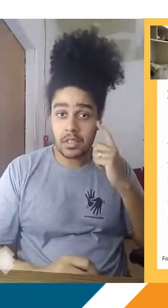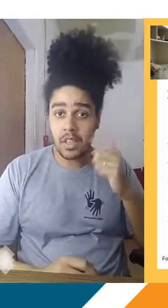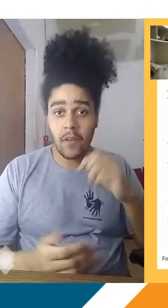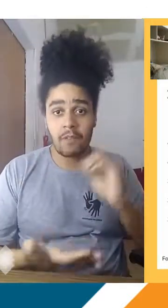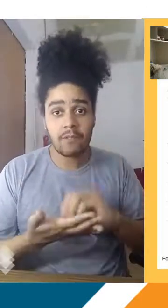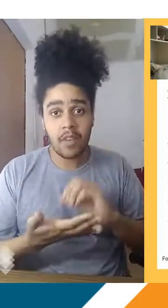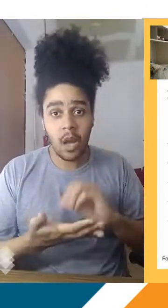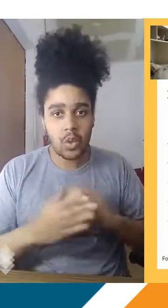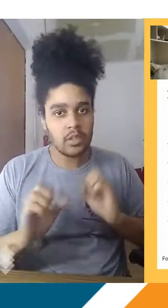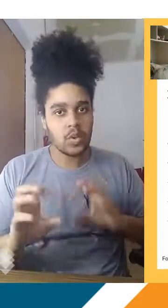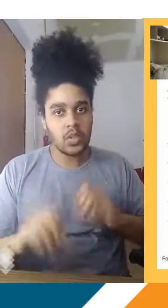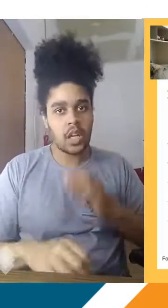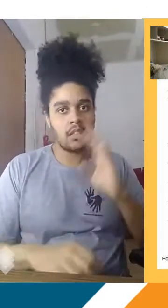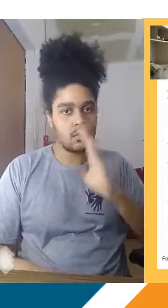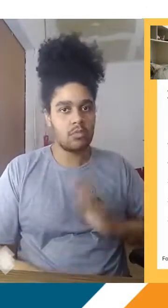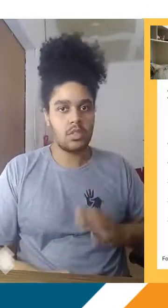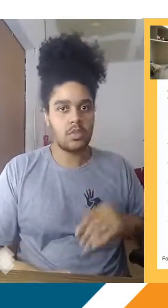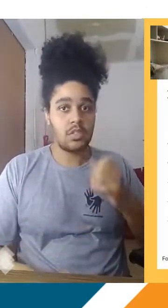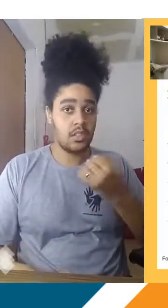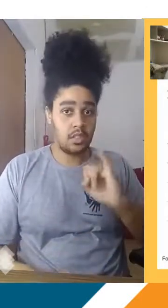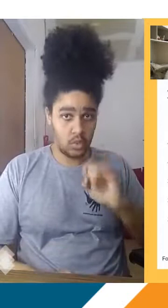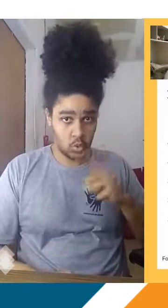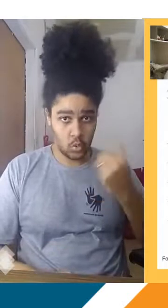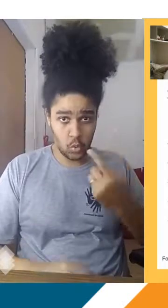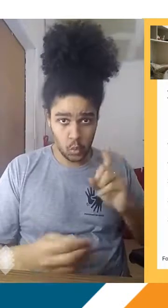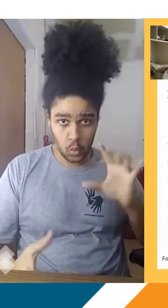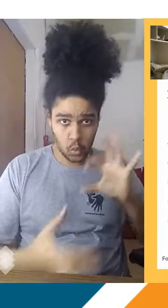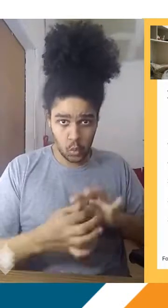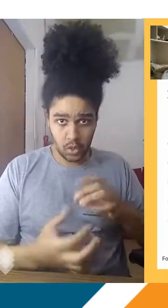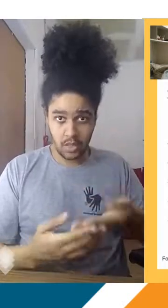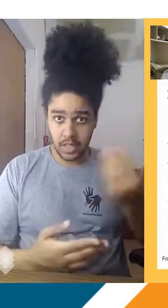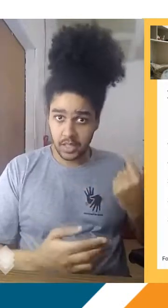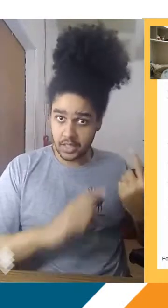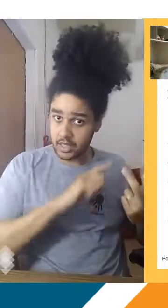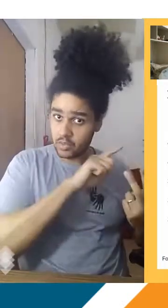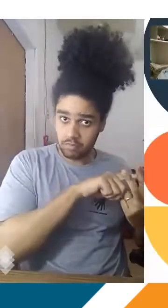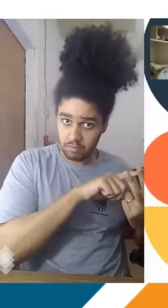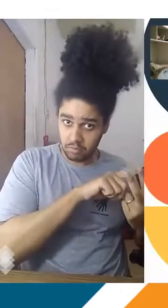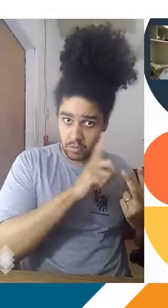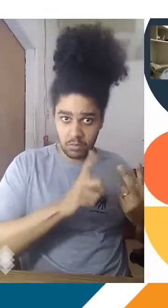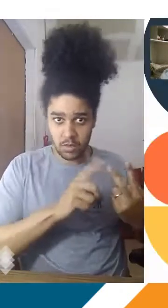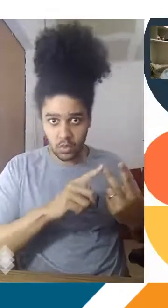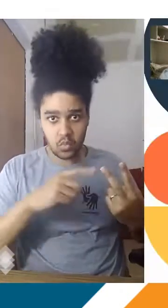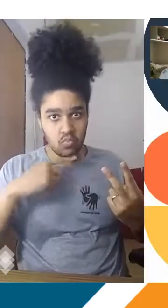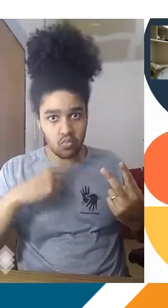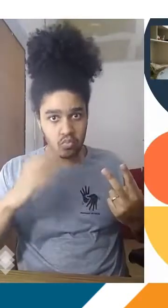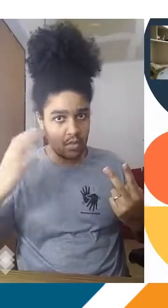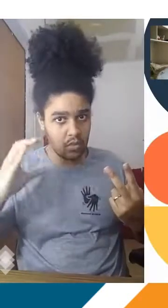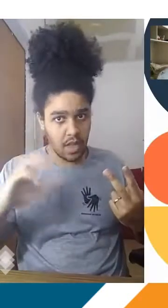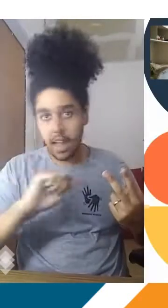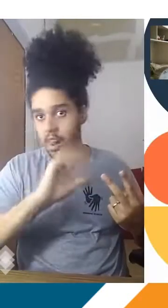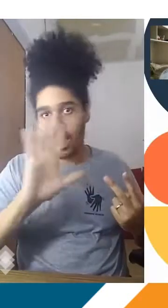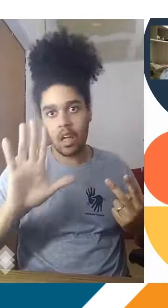pensando que há um déficit na educação brasileira. E se a gente vincular isso com o slide anterior, em que está pensando que há uma dúvida